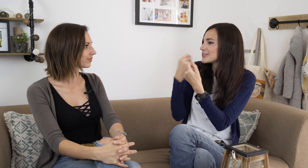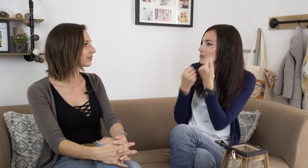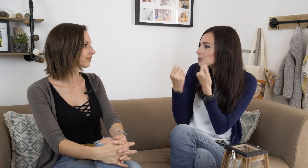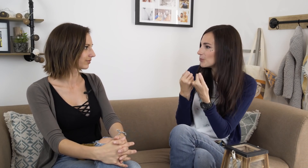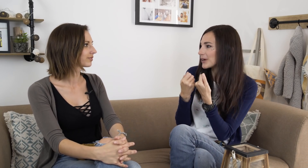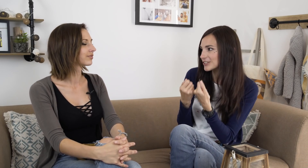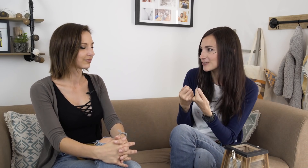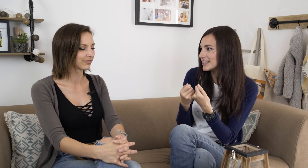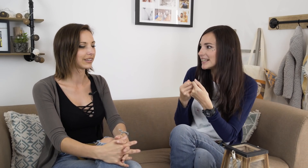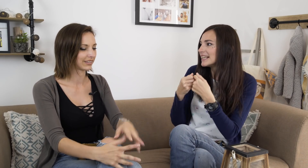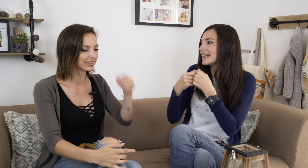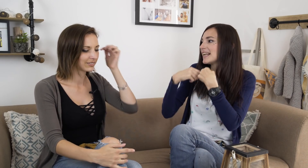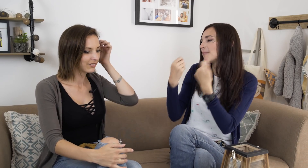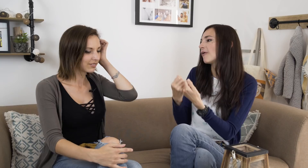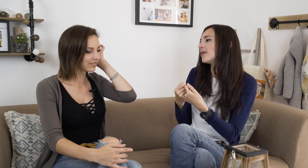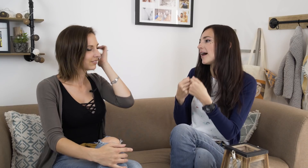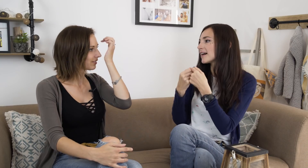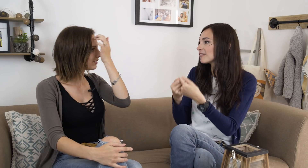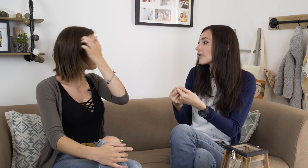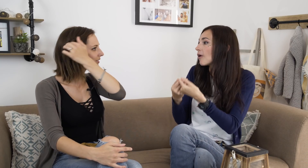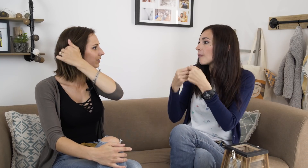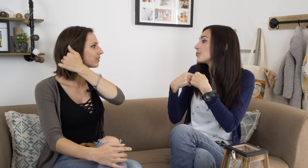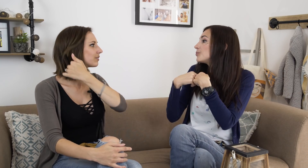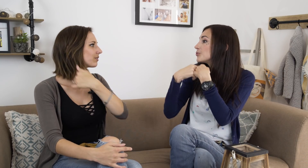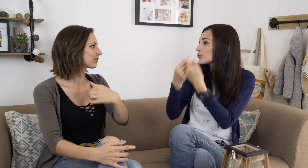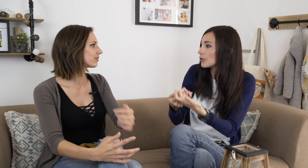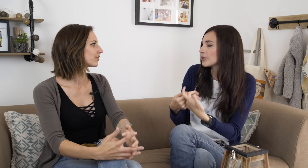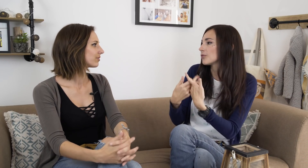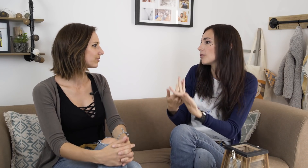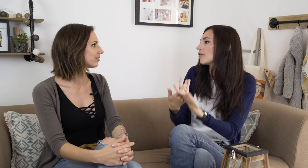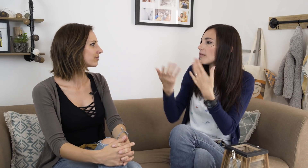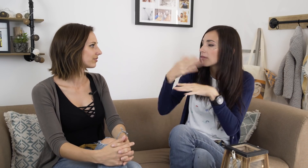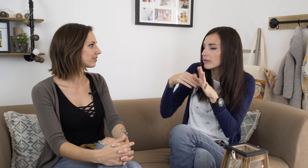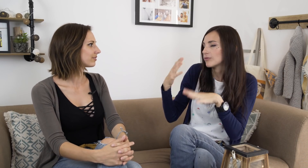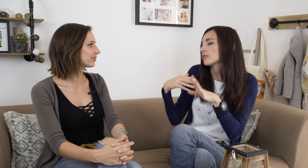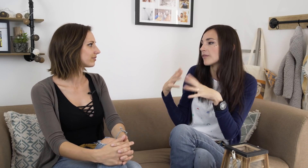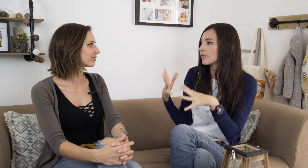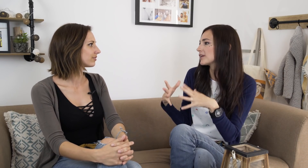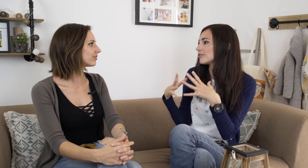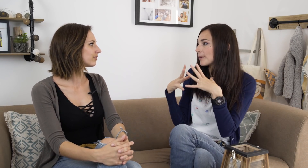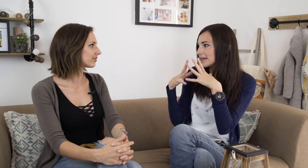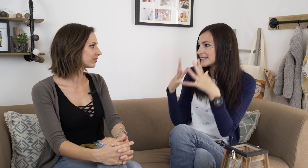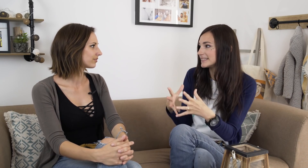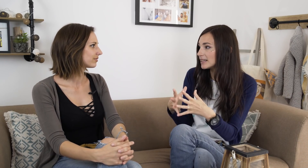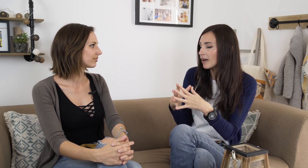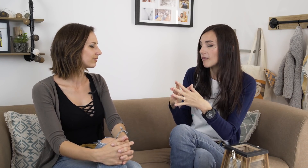ce goût pour échanger. Ouais. Et la parole arrive un peu plus tôt qu'un enfant qui ne va pas signer. Il faut